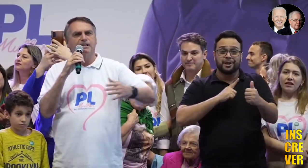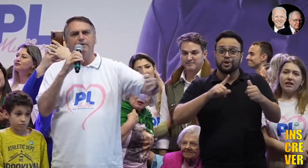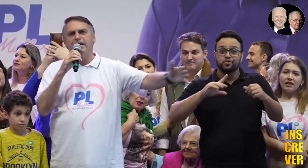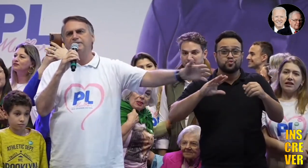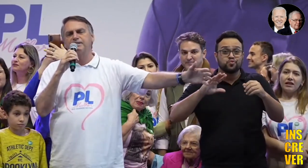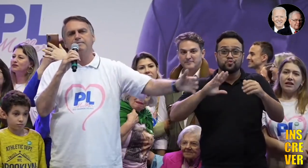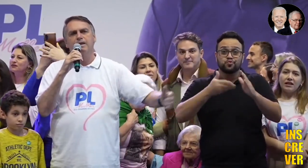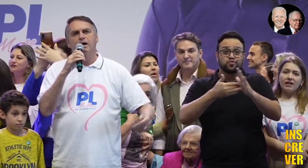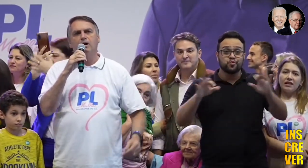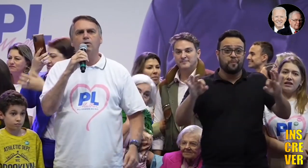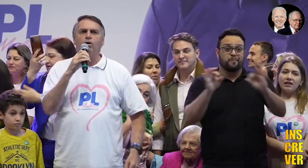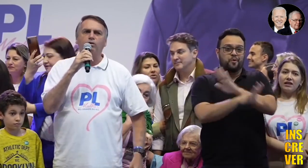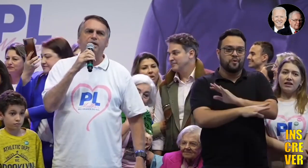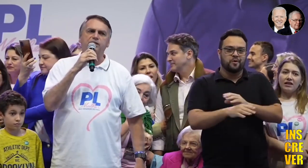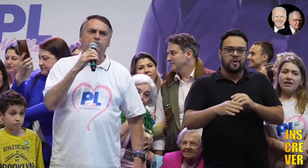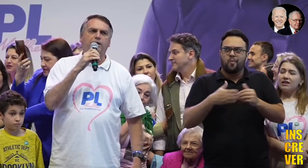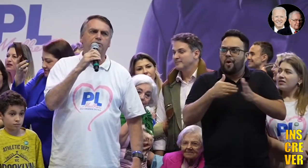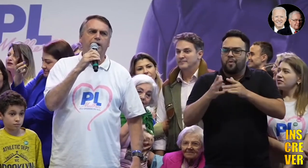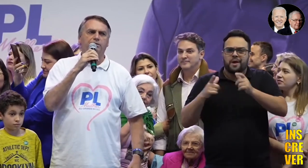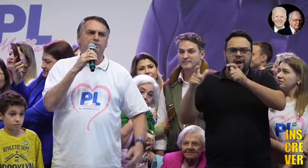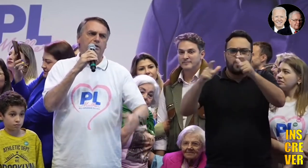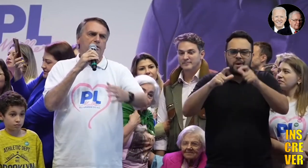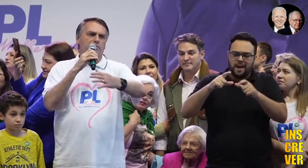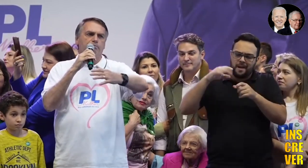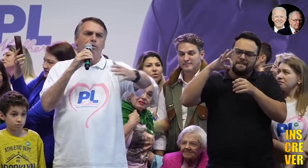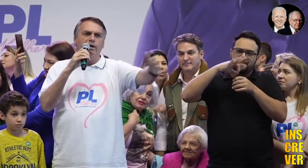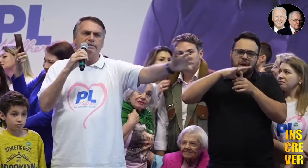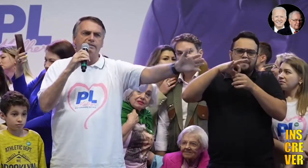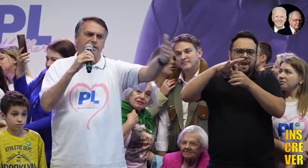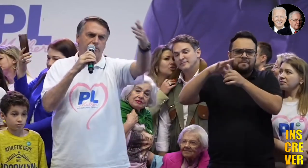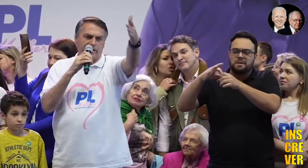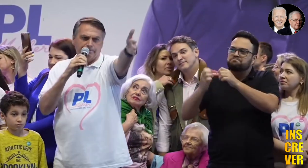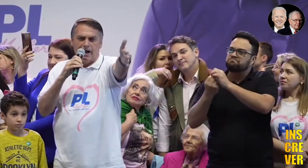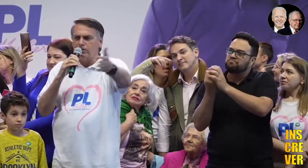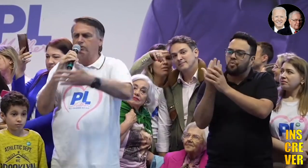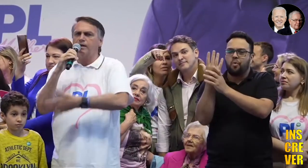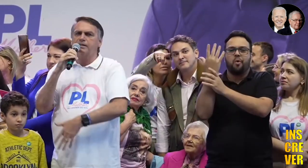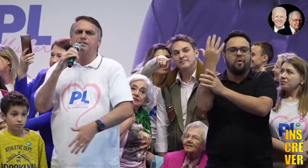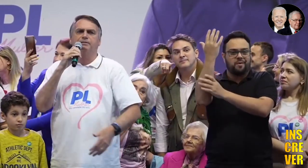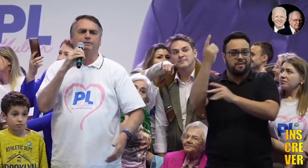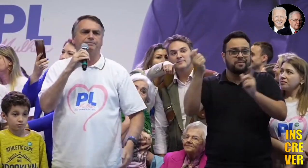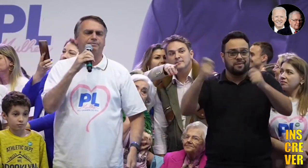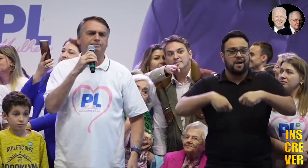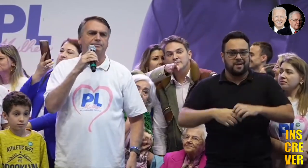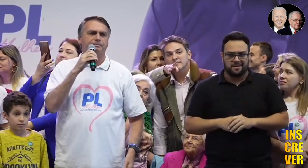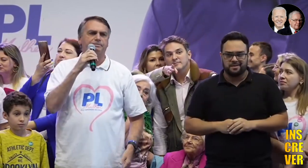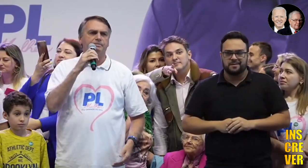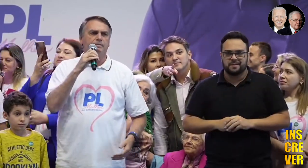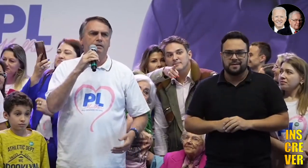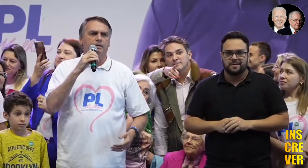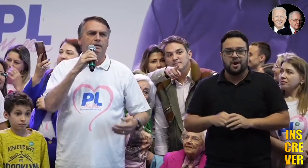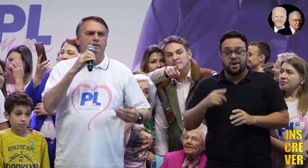Plantamos sementes ao longo desses 4 anos. Muitas estão aí embaixo ou aqui em cima.